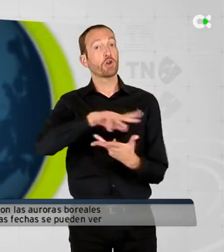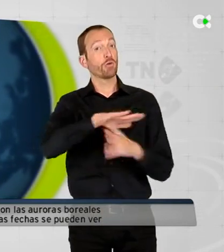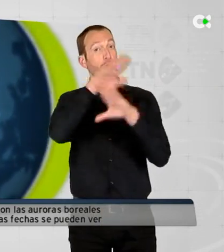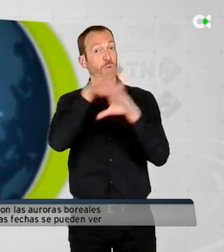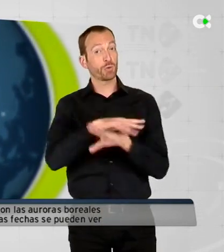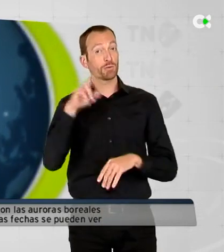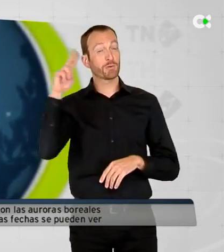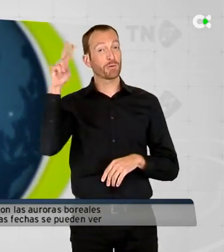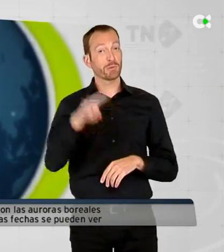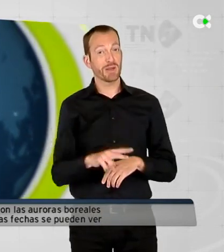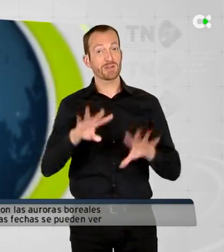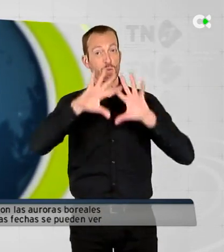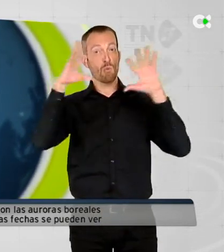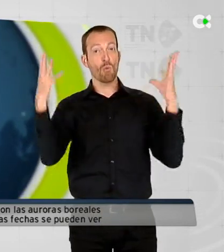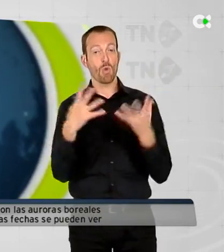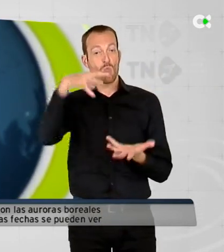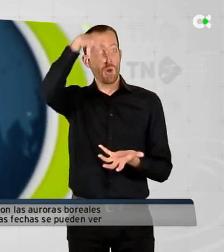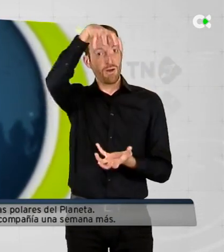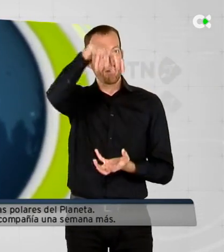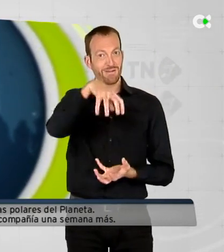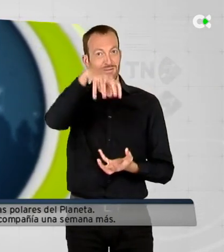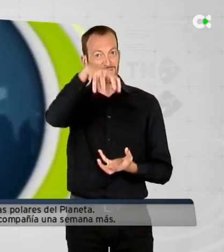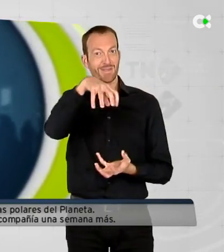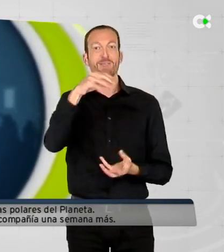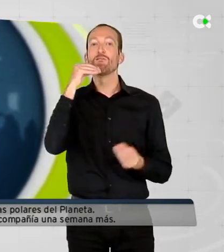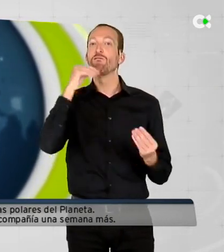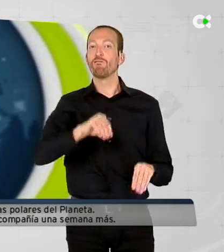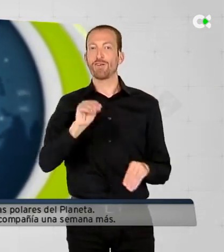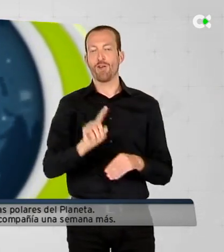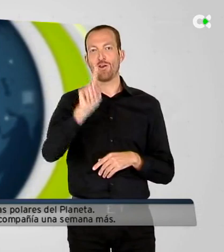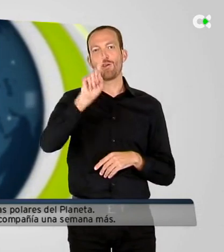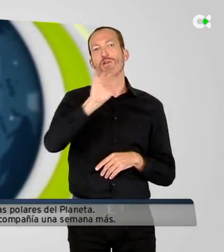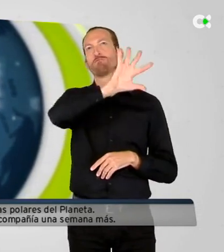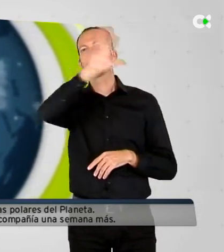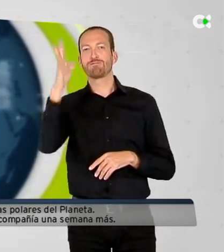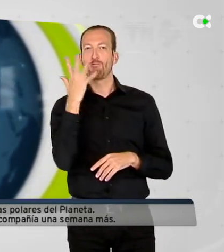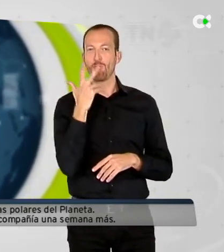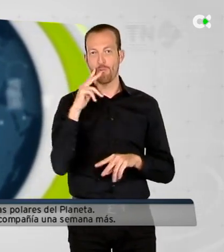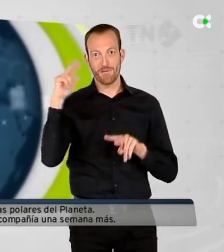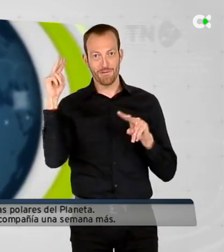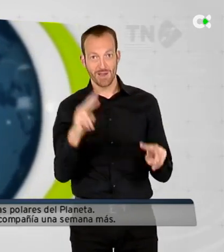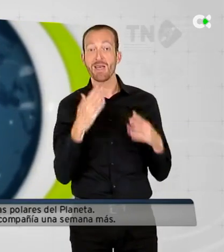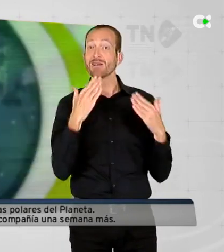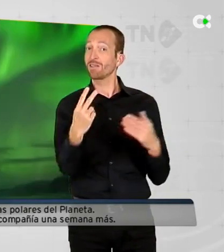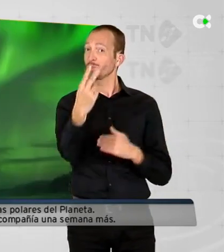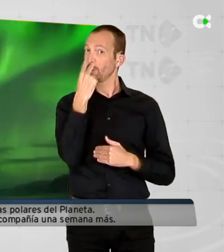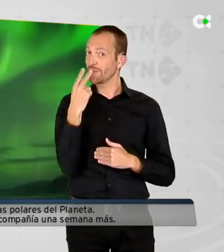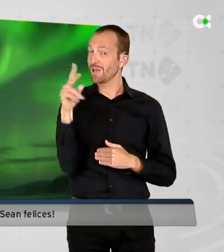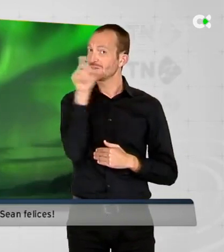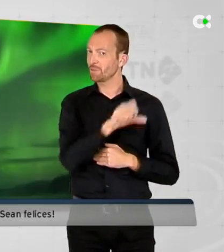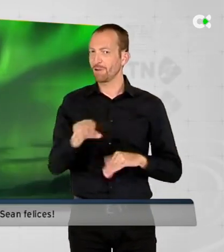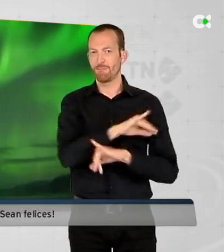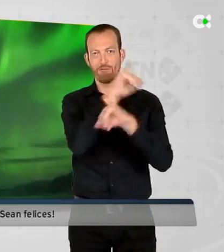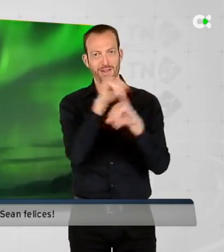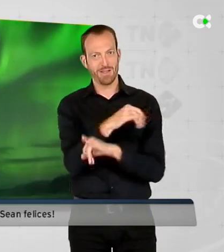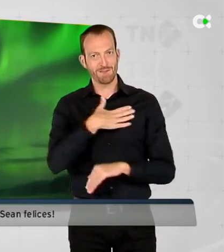acabamos con las auroras boreales que por esta fecha se pueden ver en las zonas polares del planeta gracias por su compañía una semana más sean